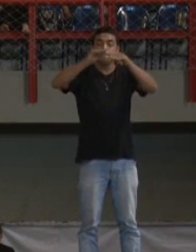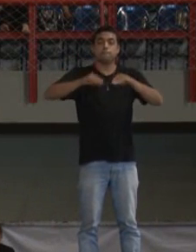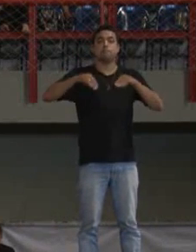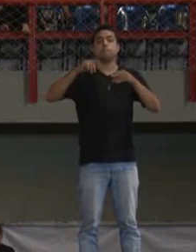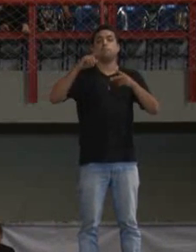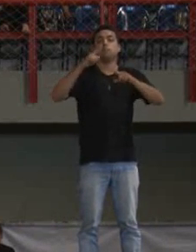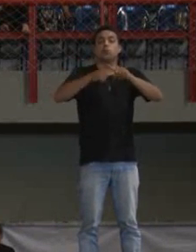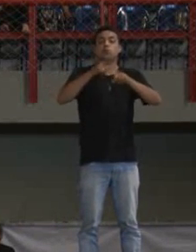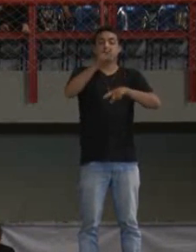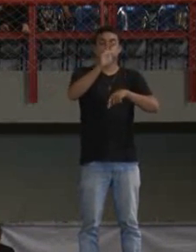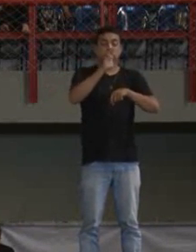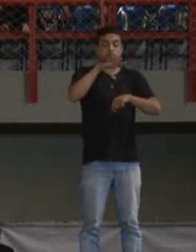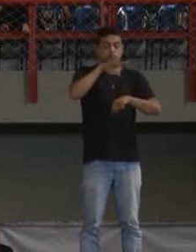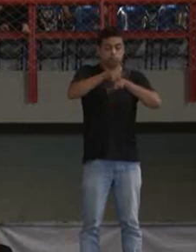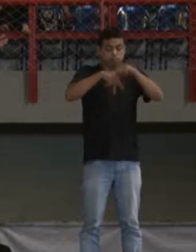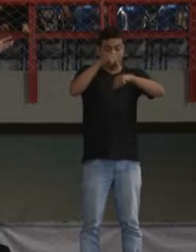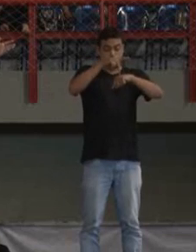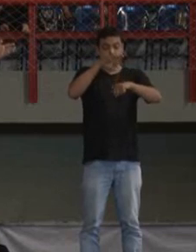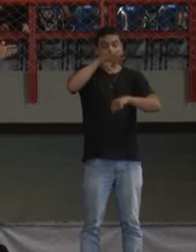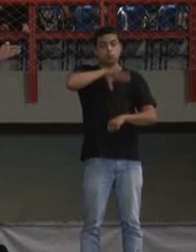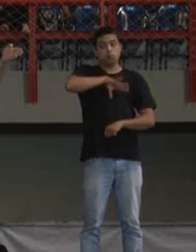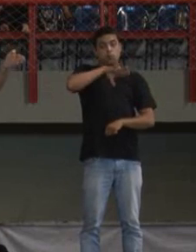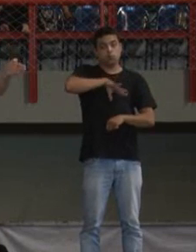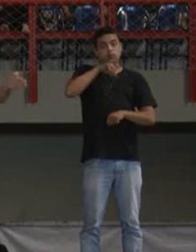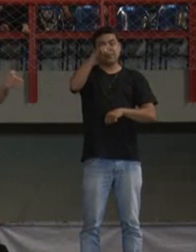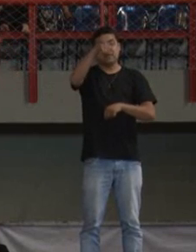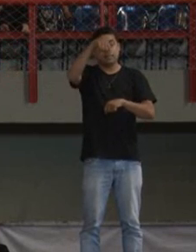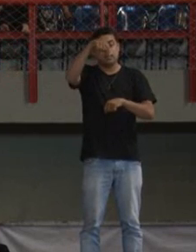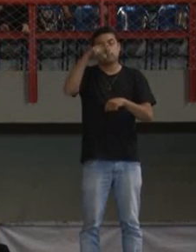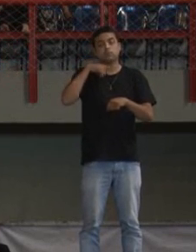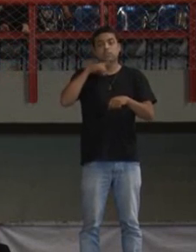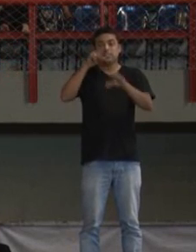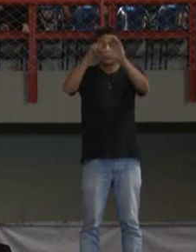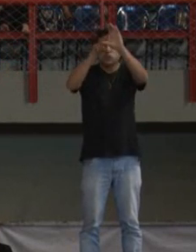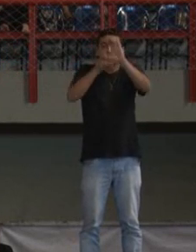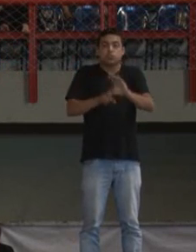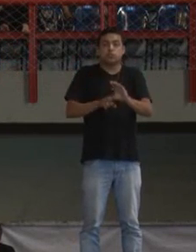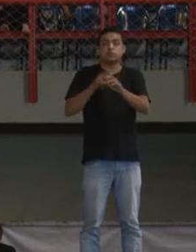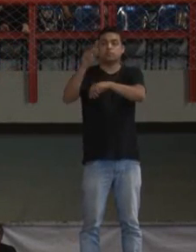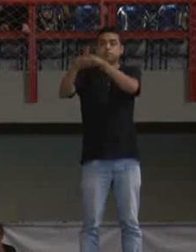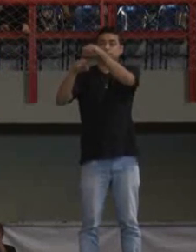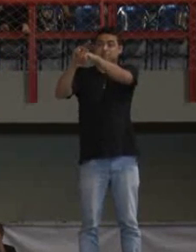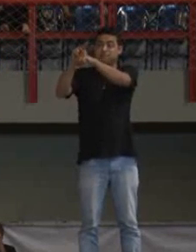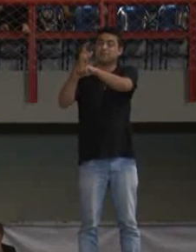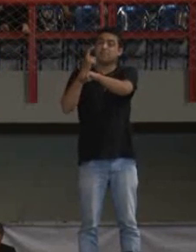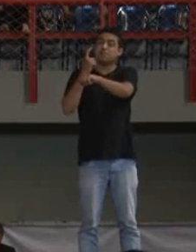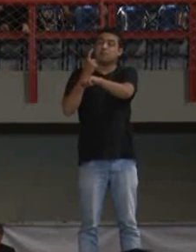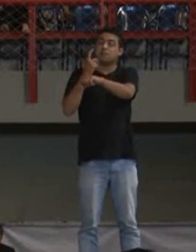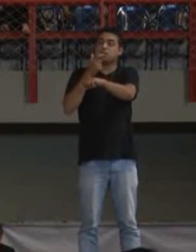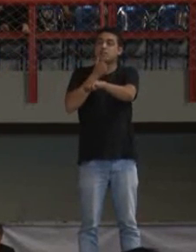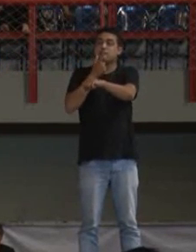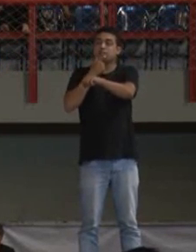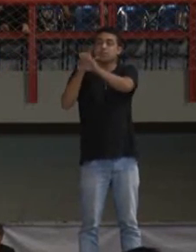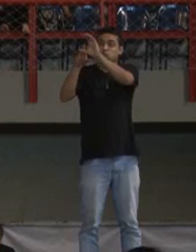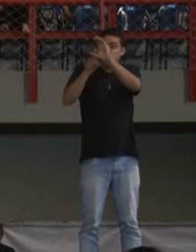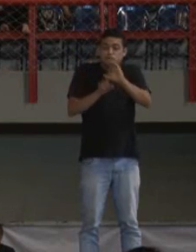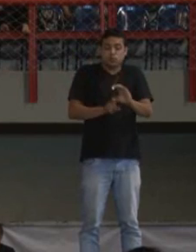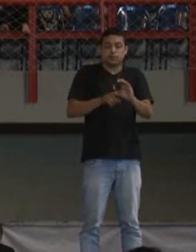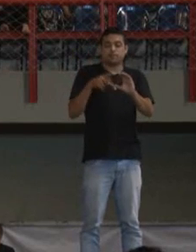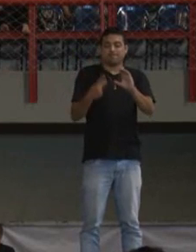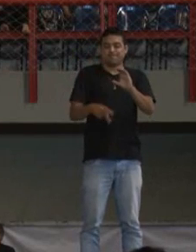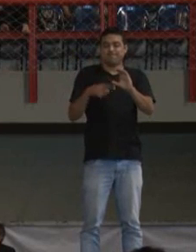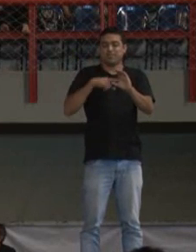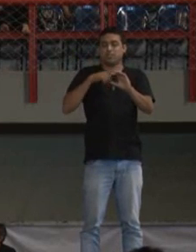Estado português ficasse extremamente endividado em relação à Inglaterra. E como foi que os